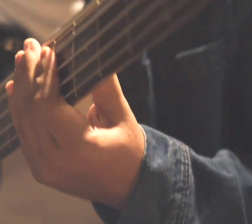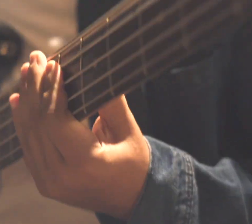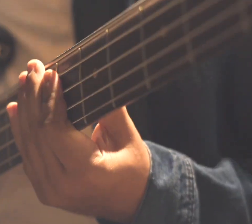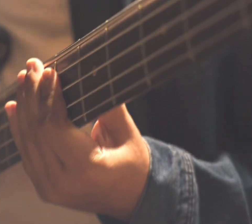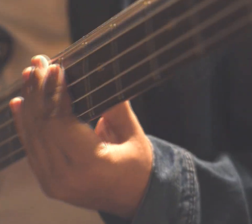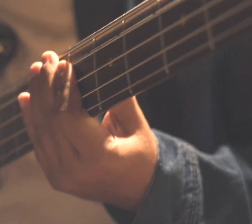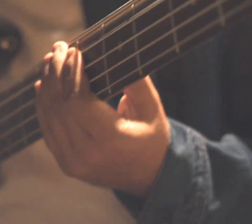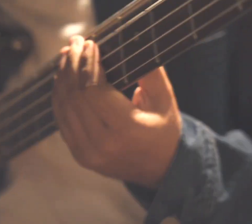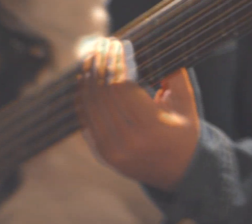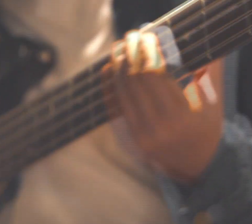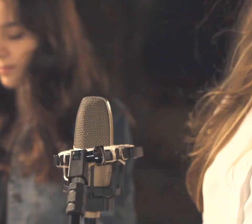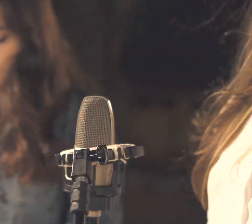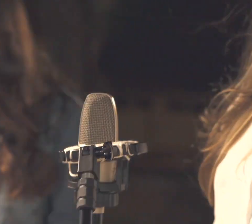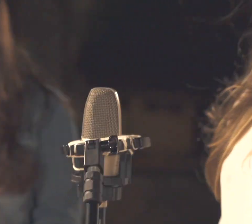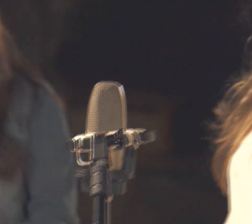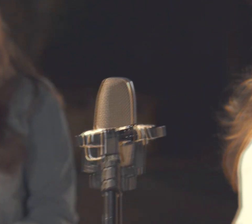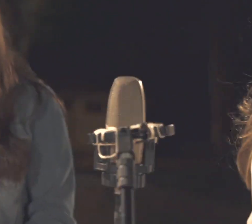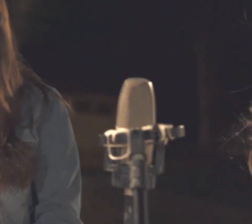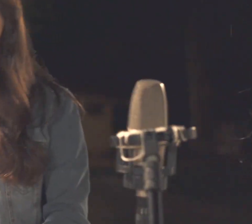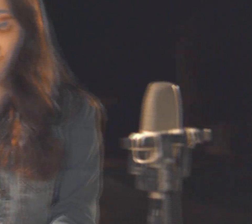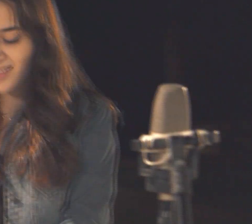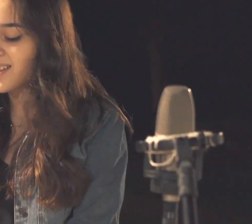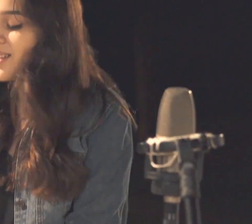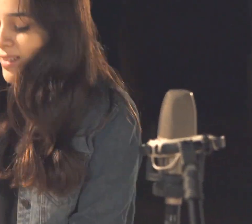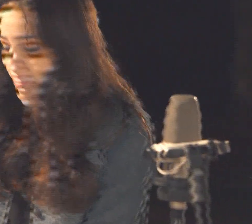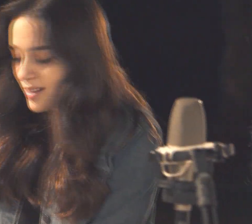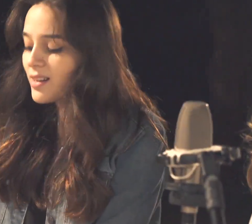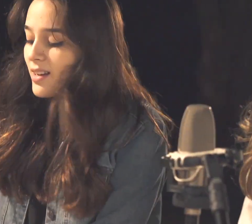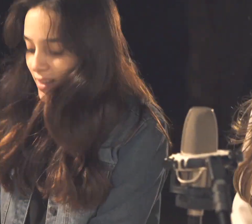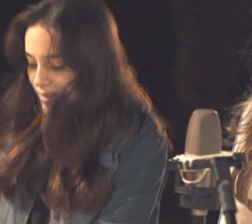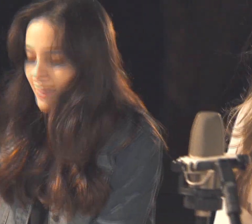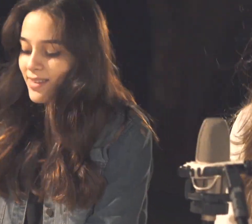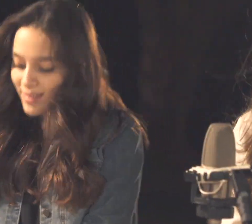Confiar em tua mão